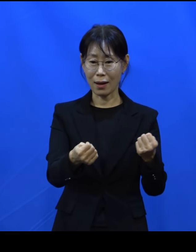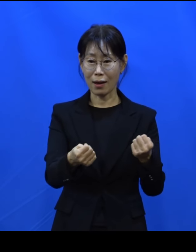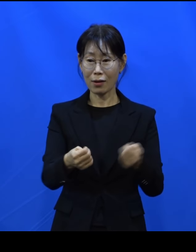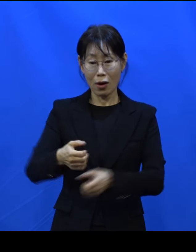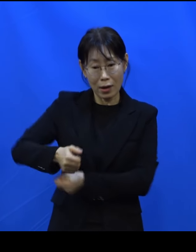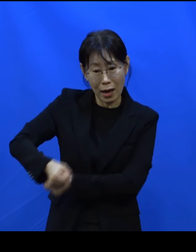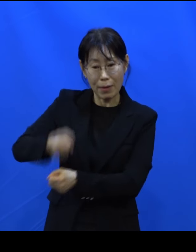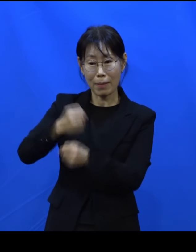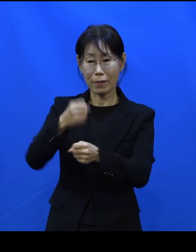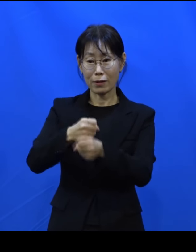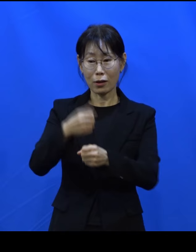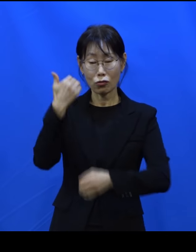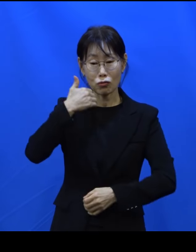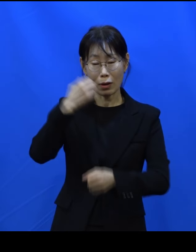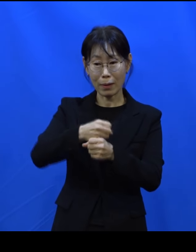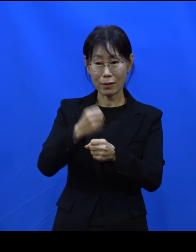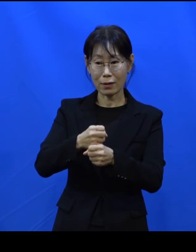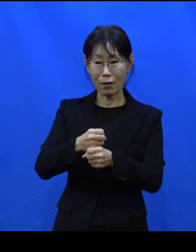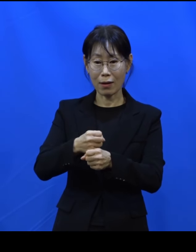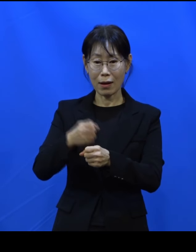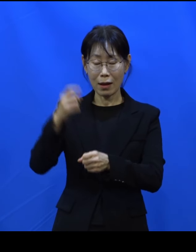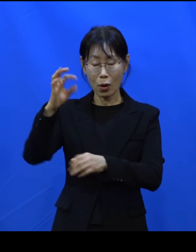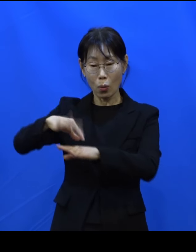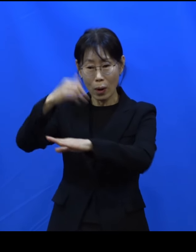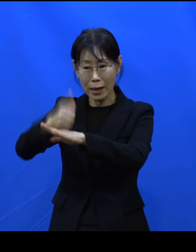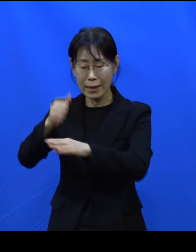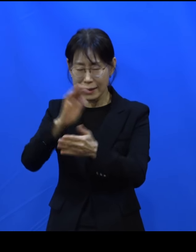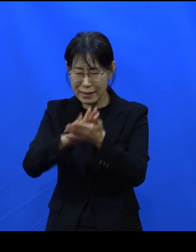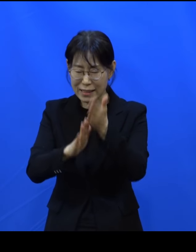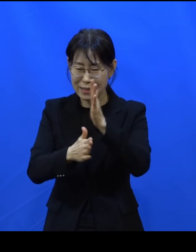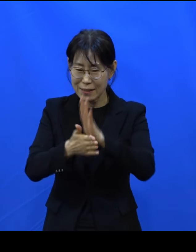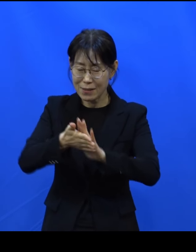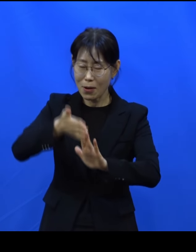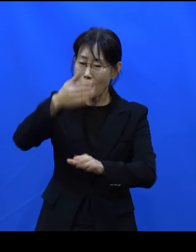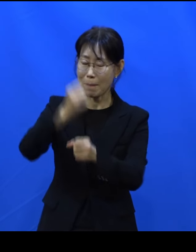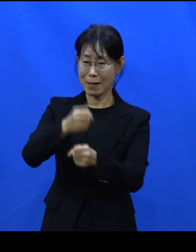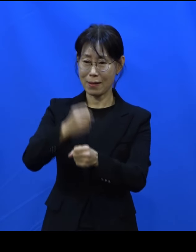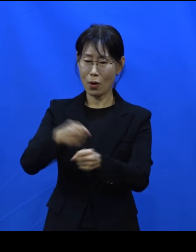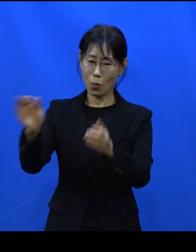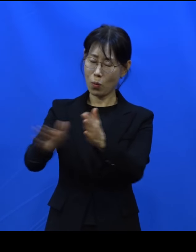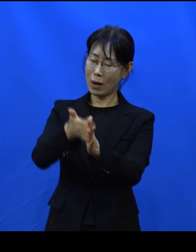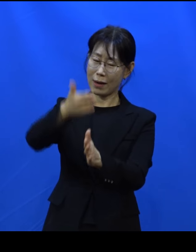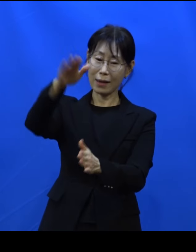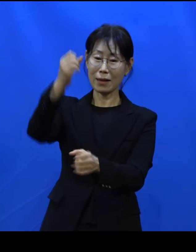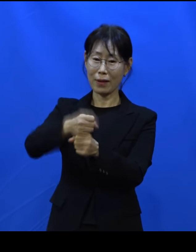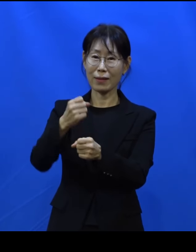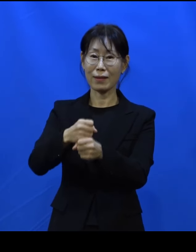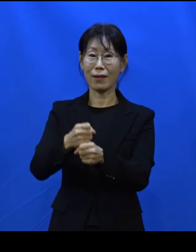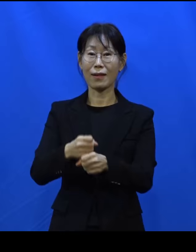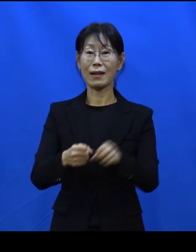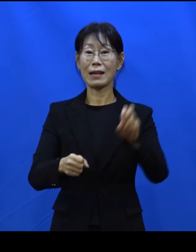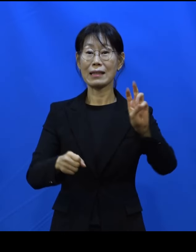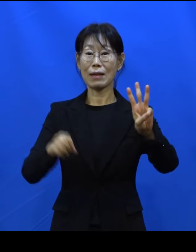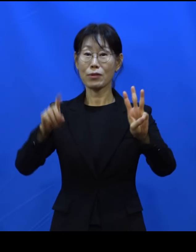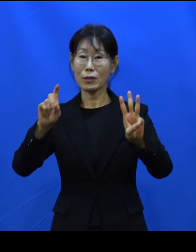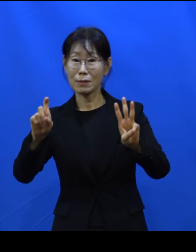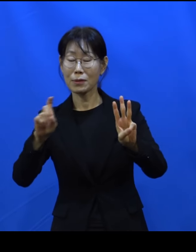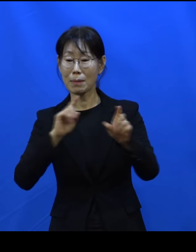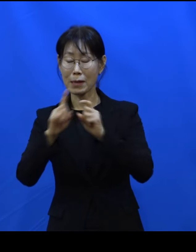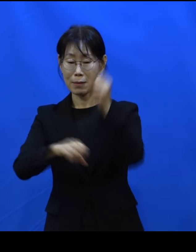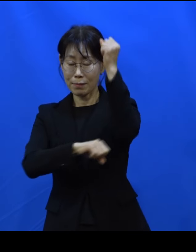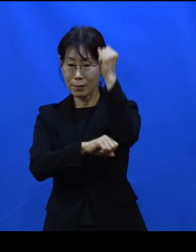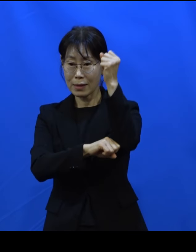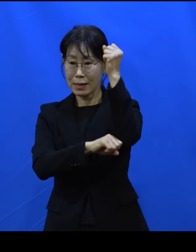거죠. 그죠? 그게 얼마나 화려하고 아름다운가를 보여줍니다. 10절에 보니까 그 기둥은 은이에요.